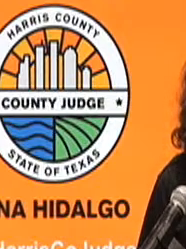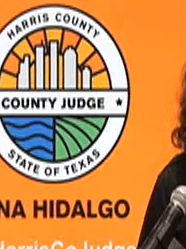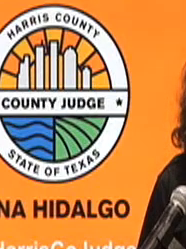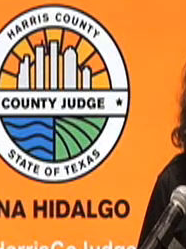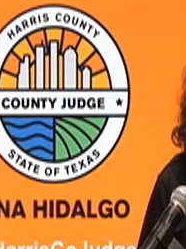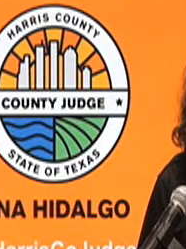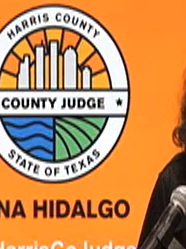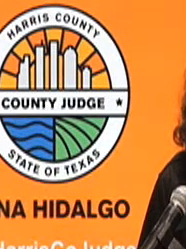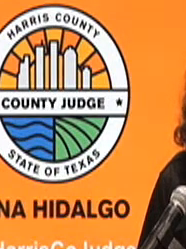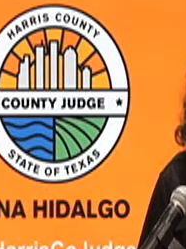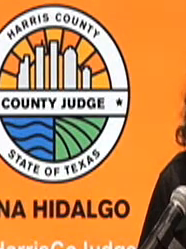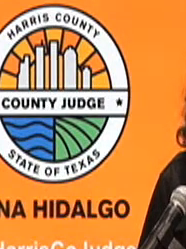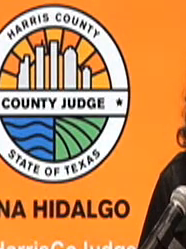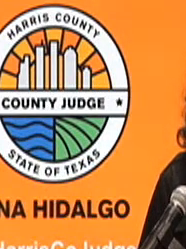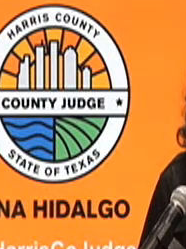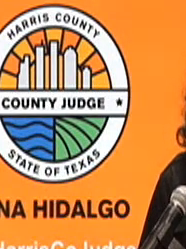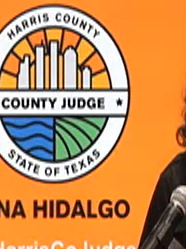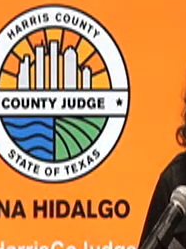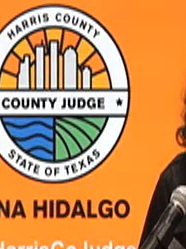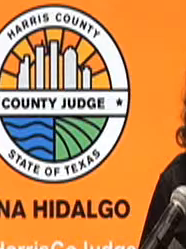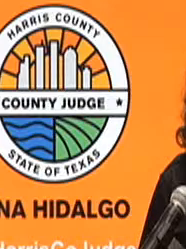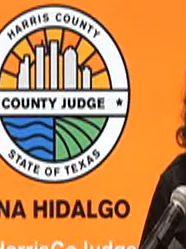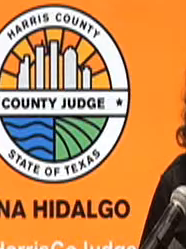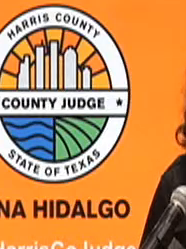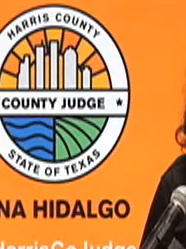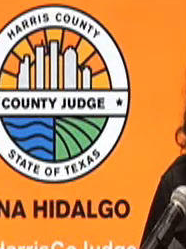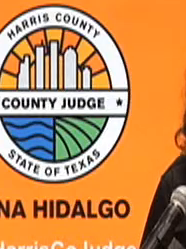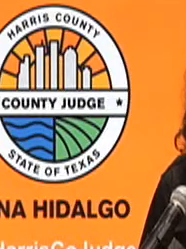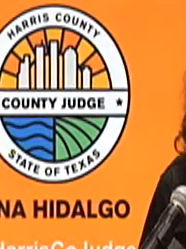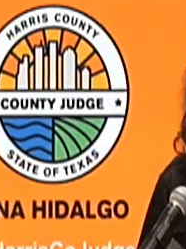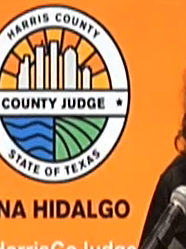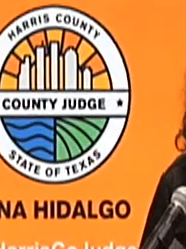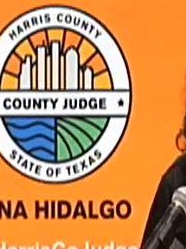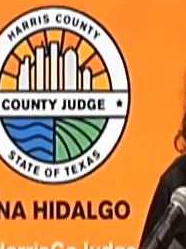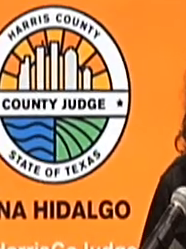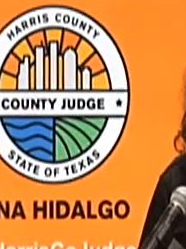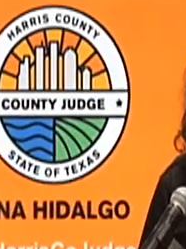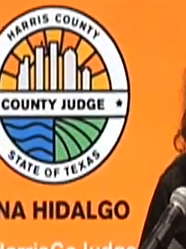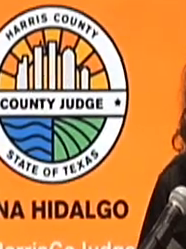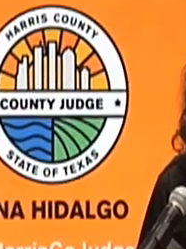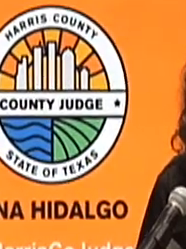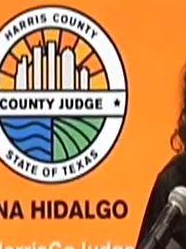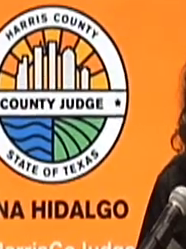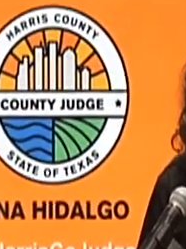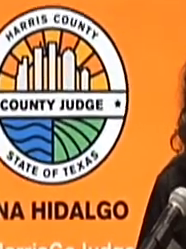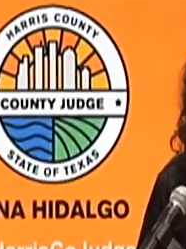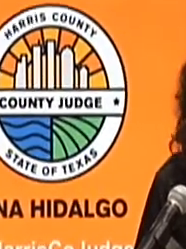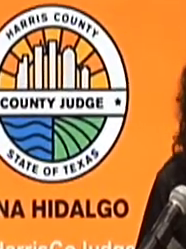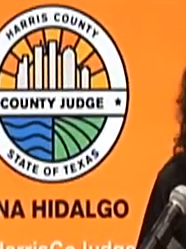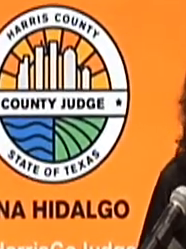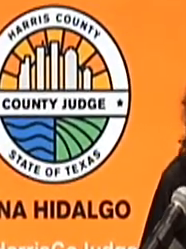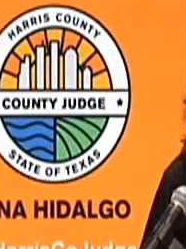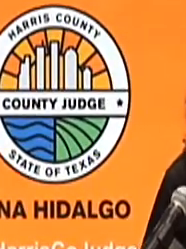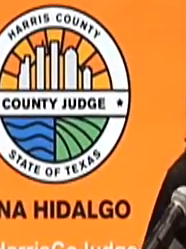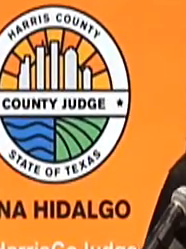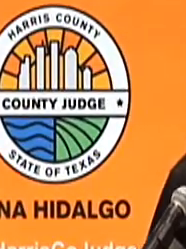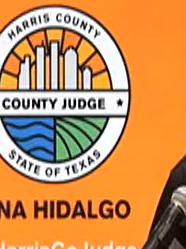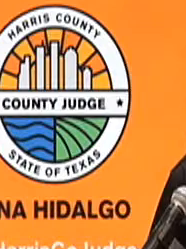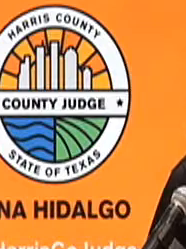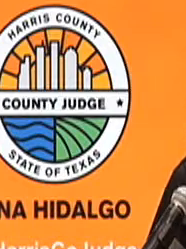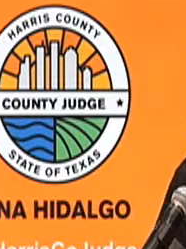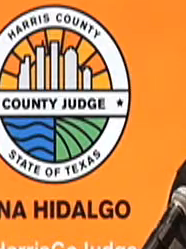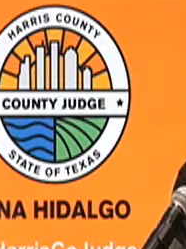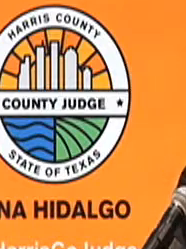posible. Obviamente esperamos que no vaya a suceder, pero es bastante, bastante probable. En este